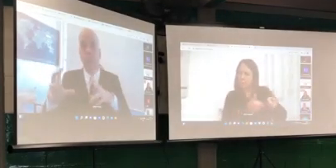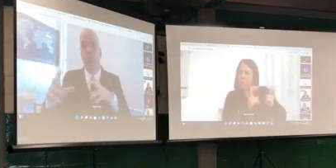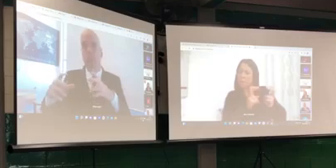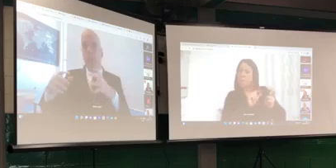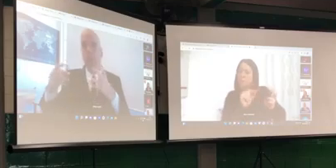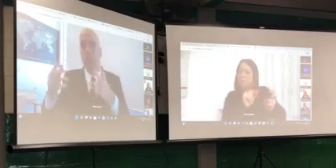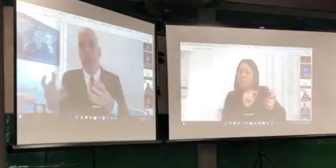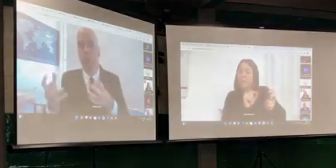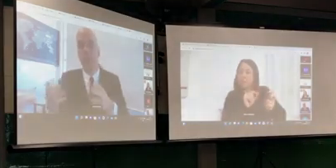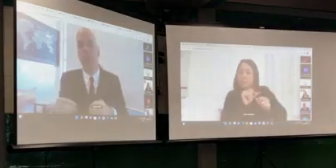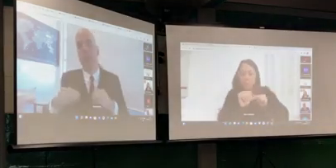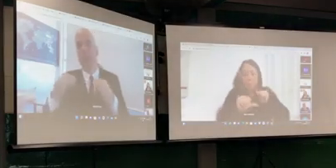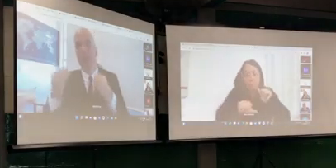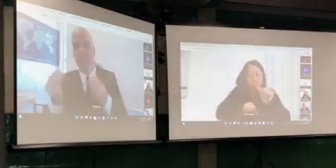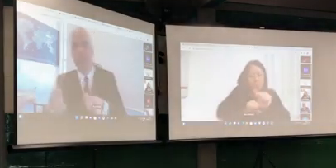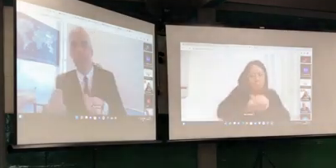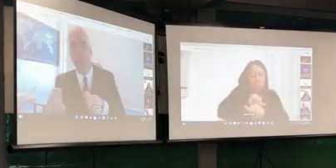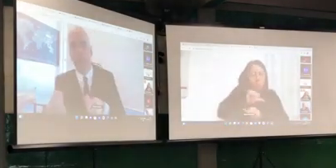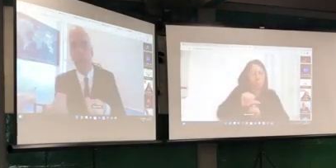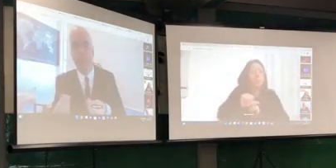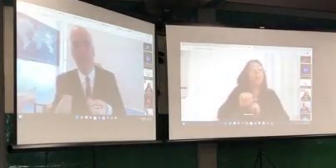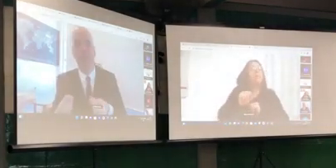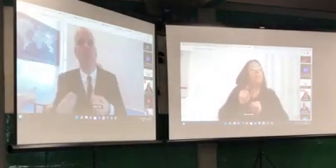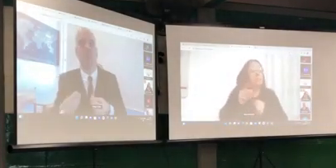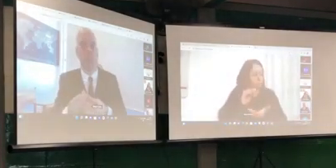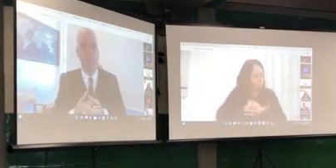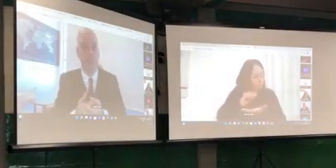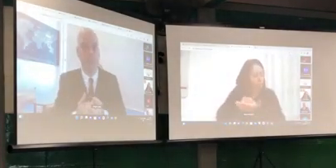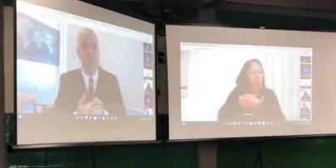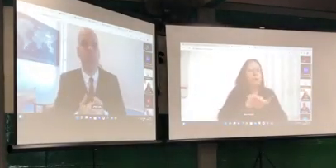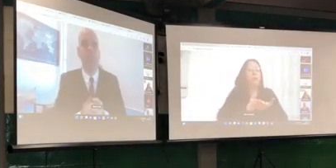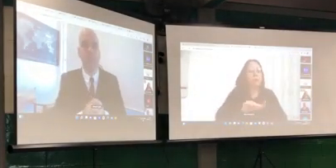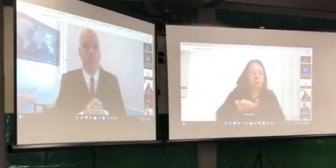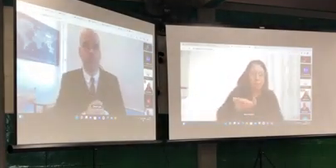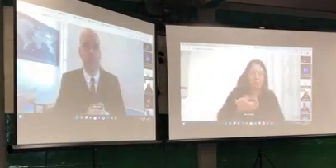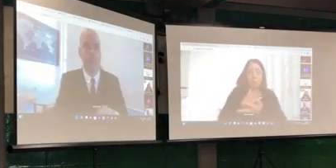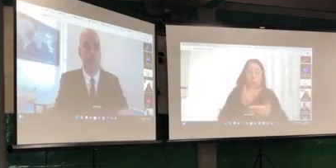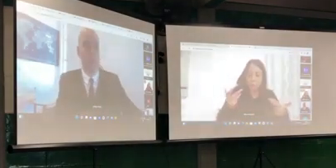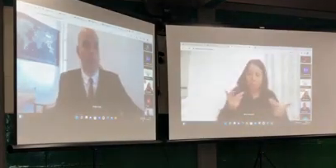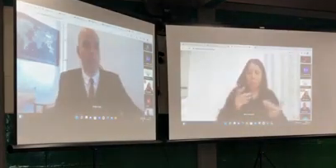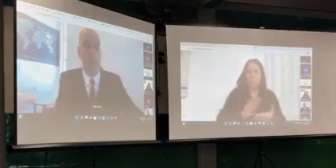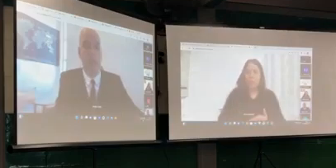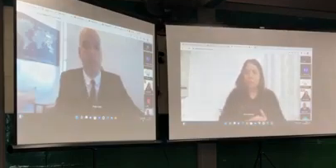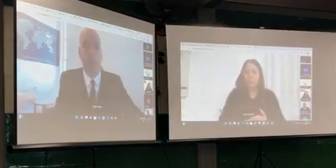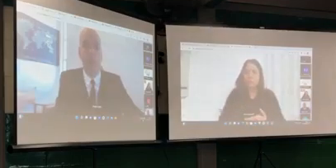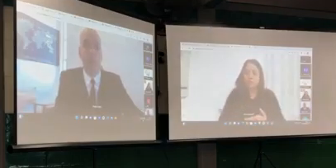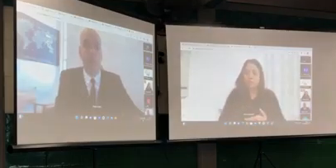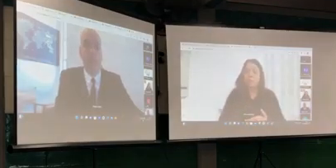estão mudando, mas ainda falta, né? Ainda falta bastante. Então,